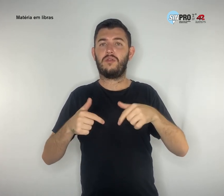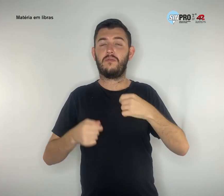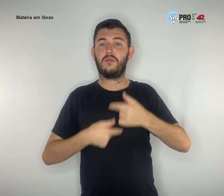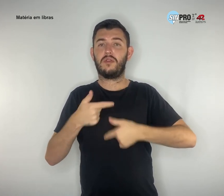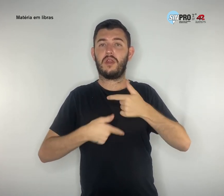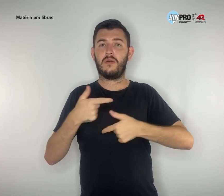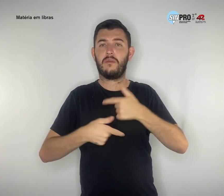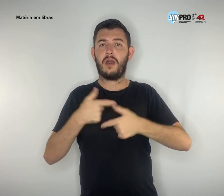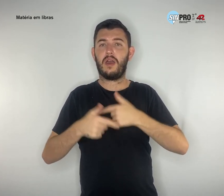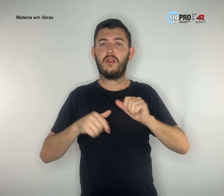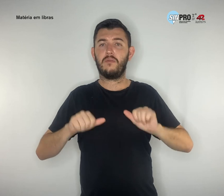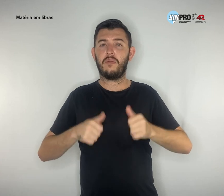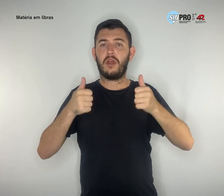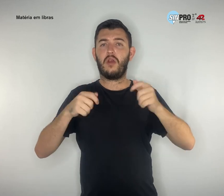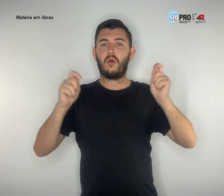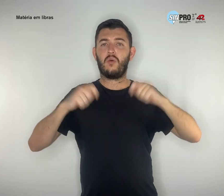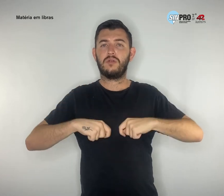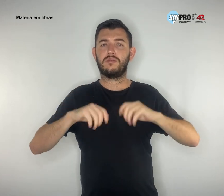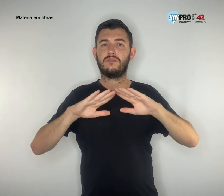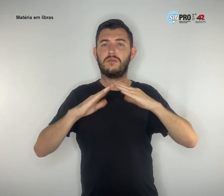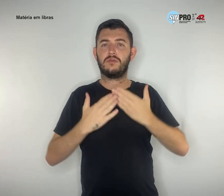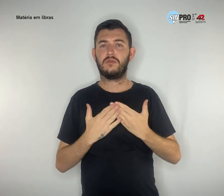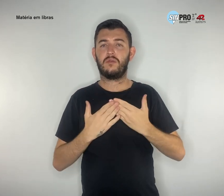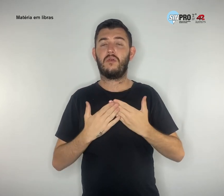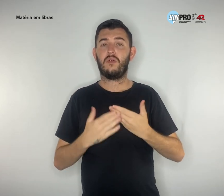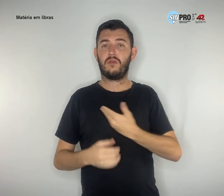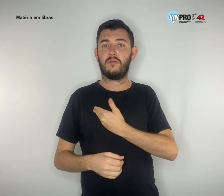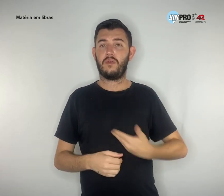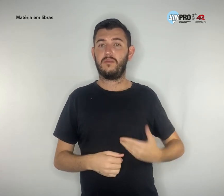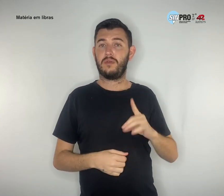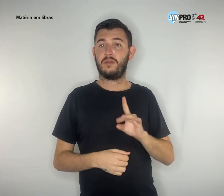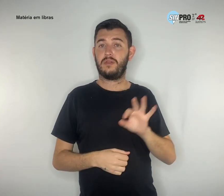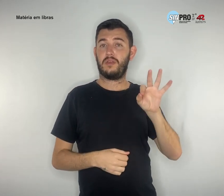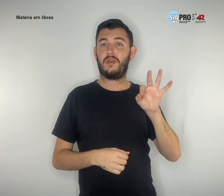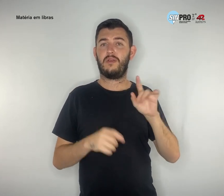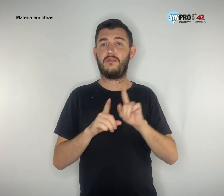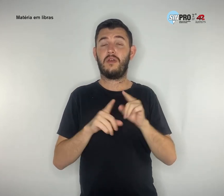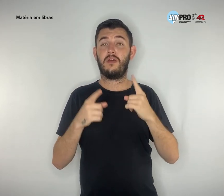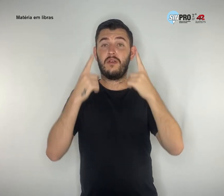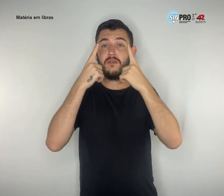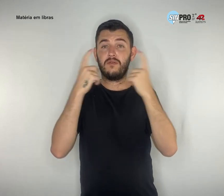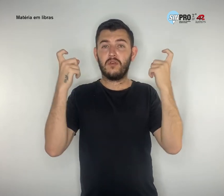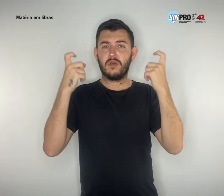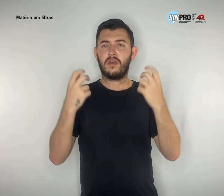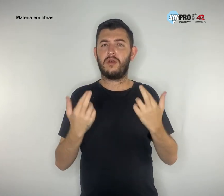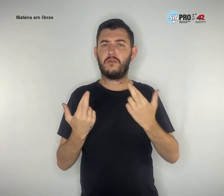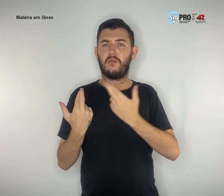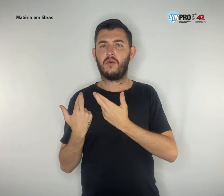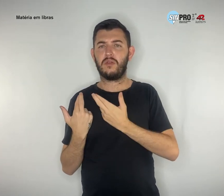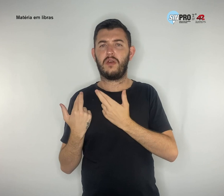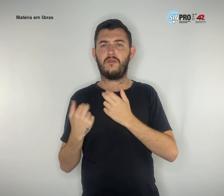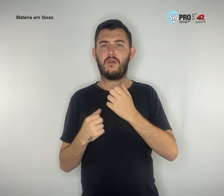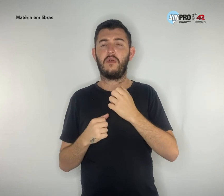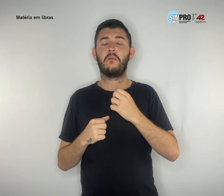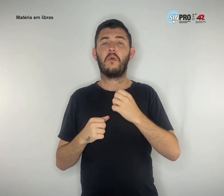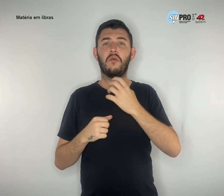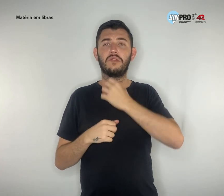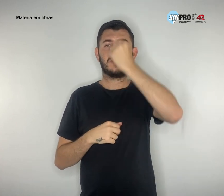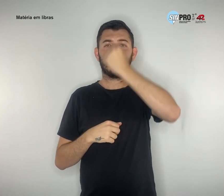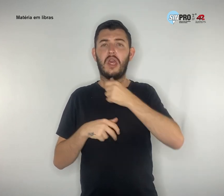do Distrito Federal. A onda de violência praticada por terroristas em várias unidades escolares